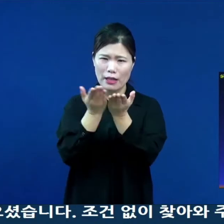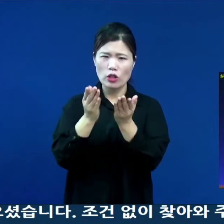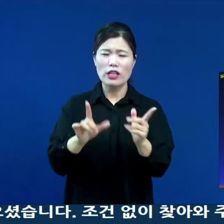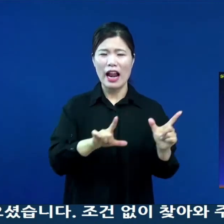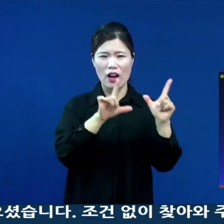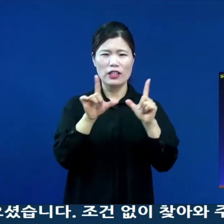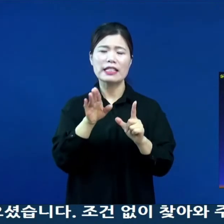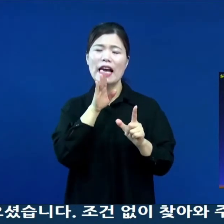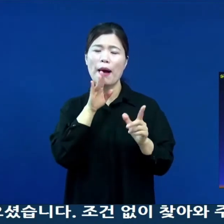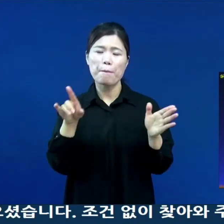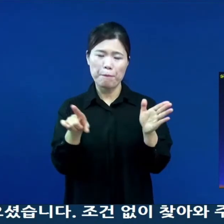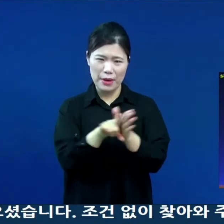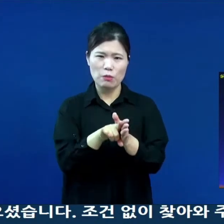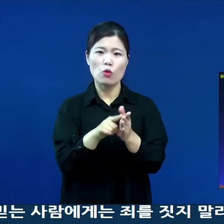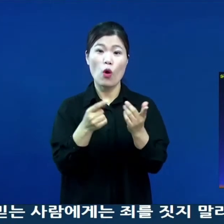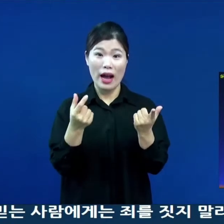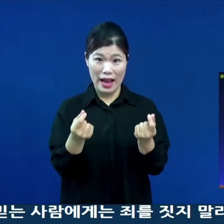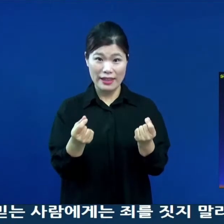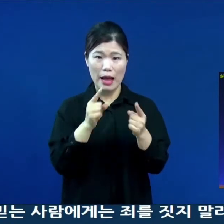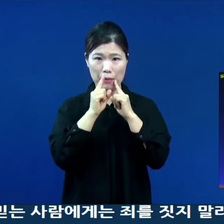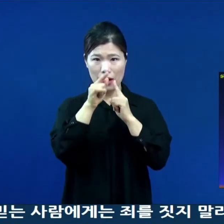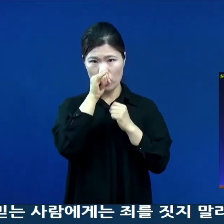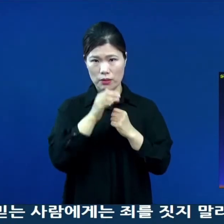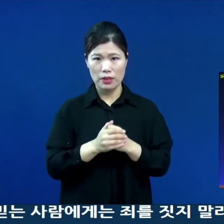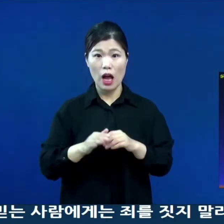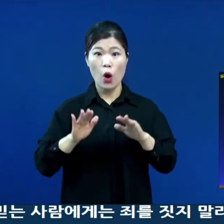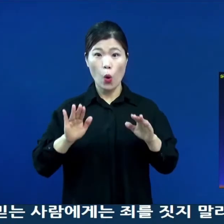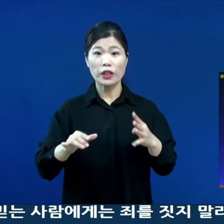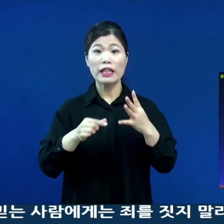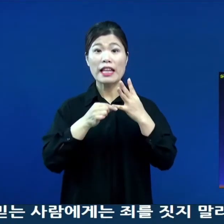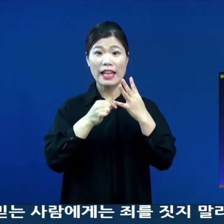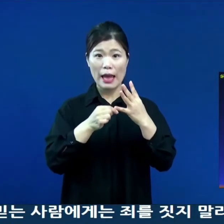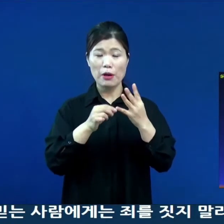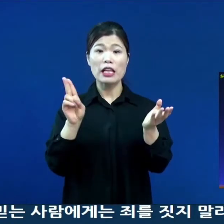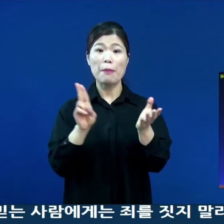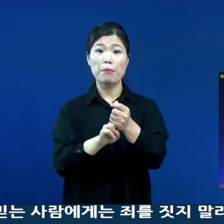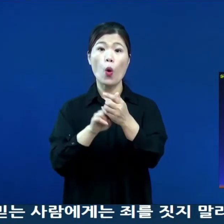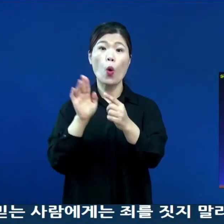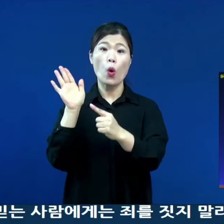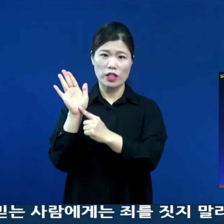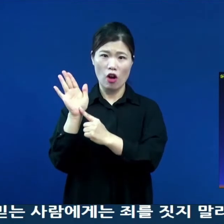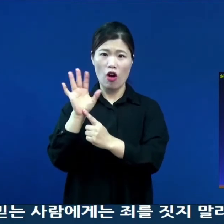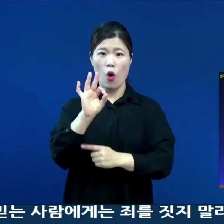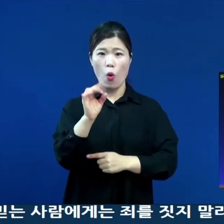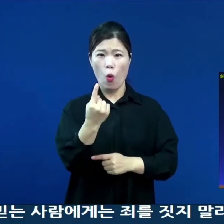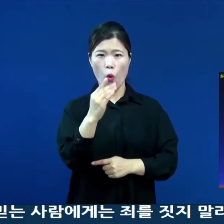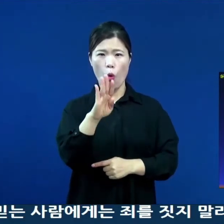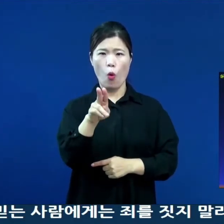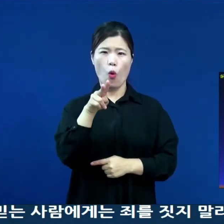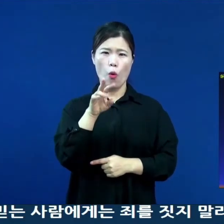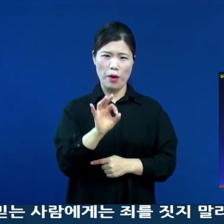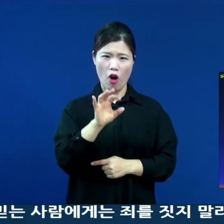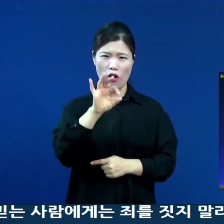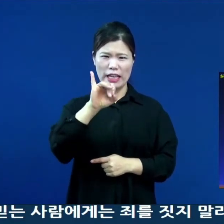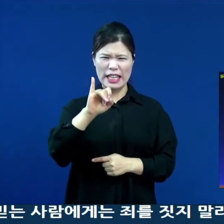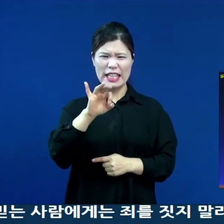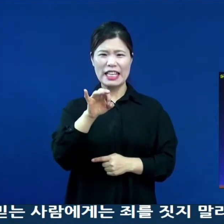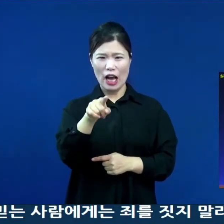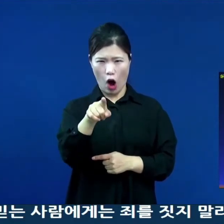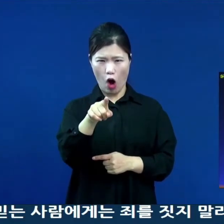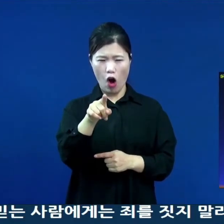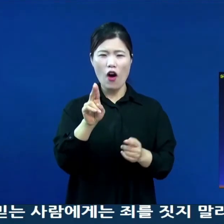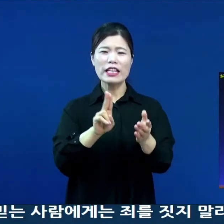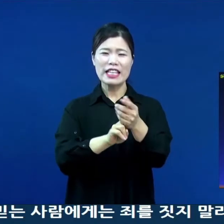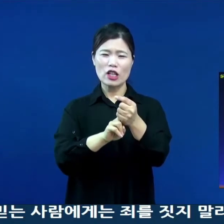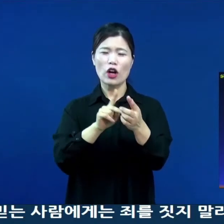답하죠. 자, 오늘은 네 번째 표적으로 오병이어의 기적. 오병이어의